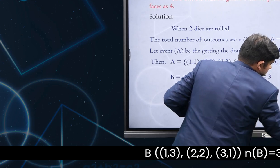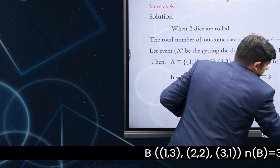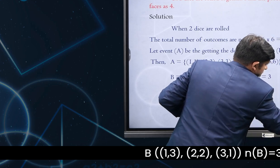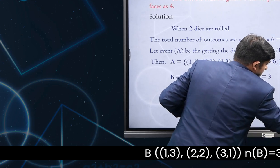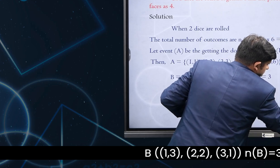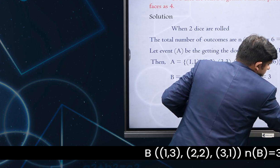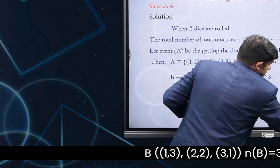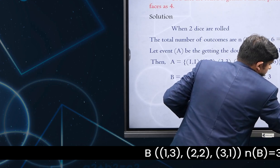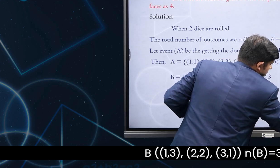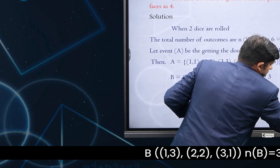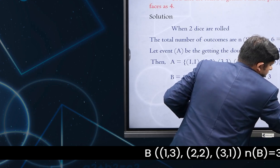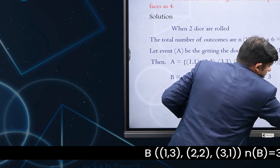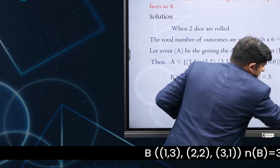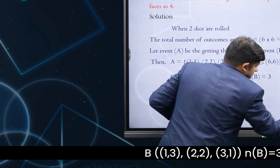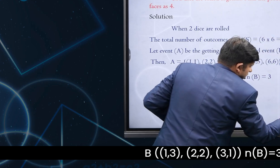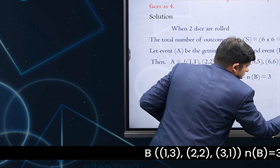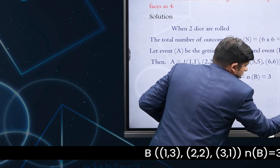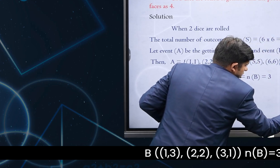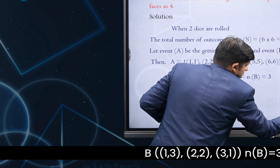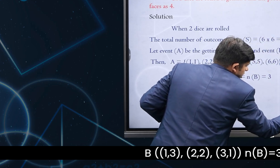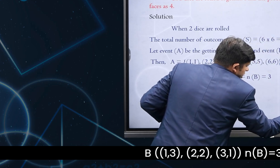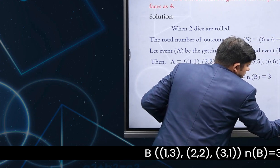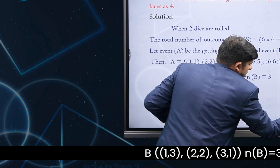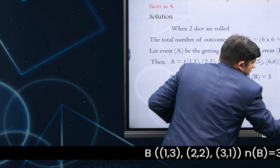कंसाच्या बाहेर एन कंसामध्ये बी बरोबर 3.